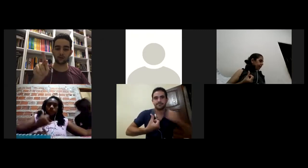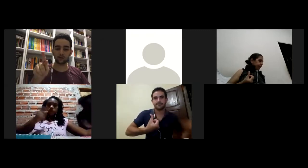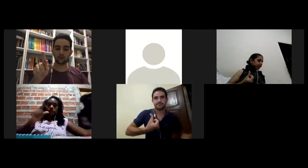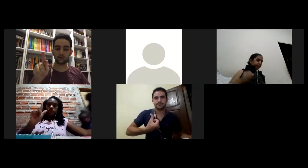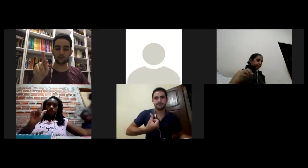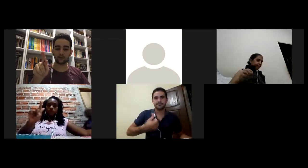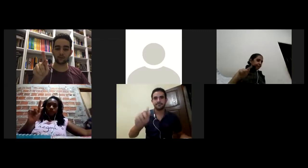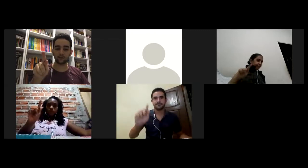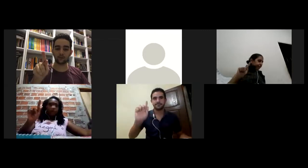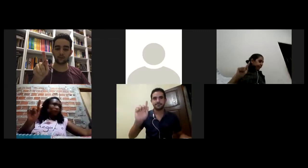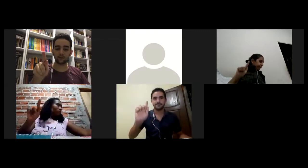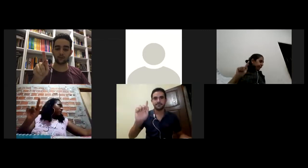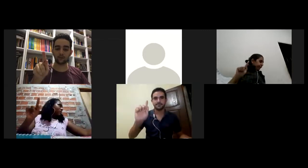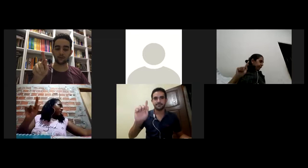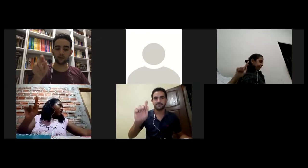7,